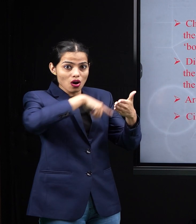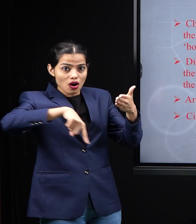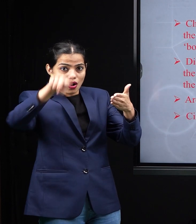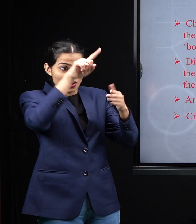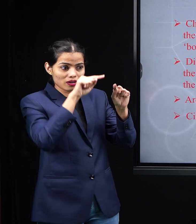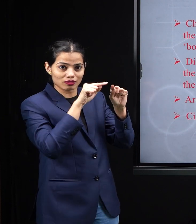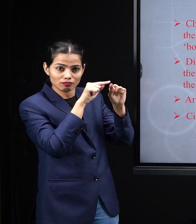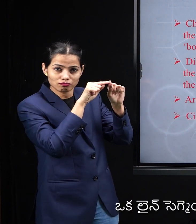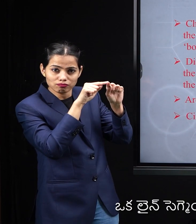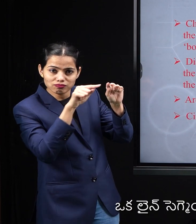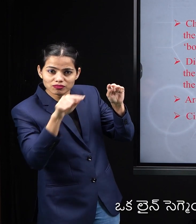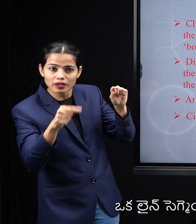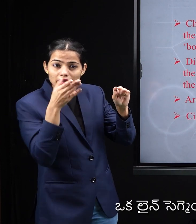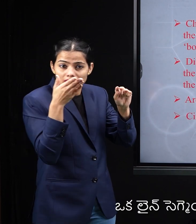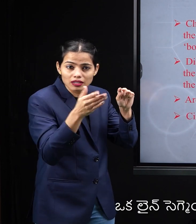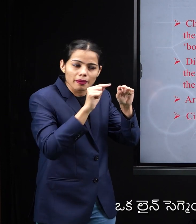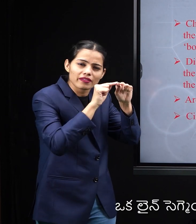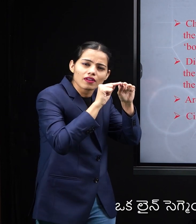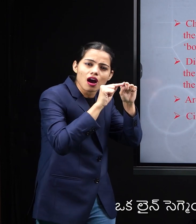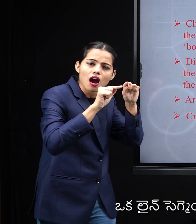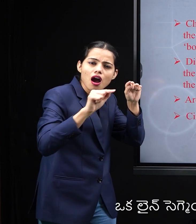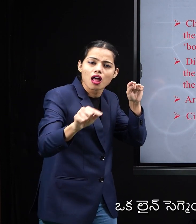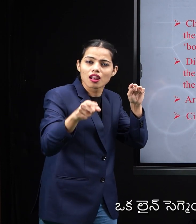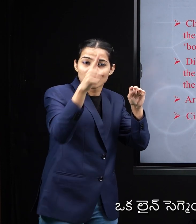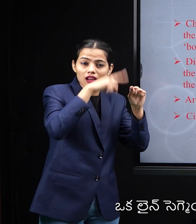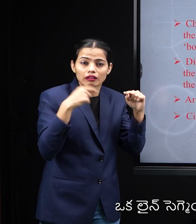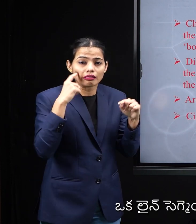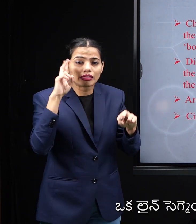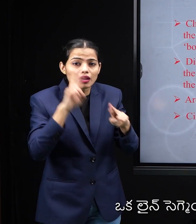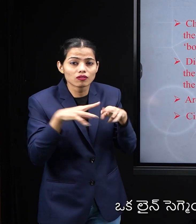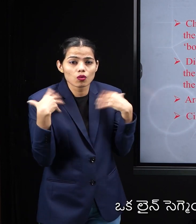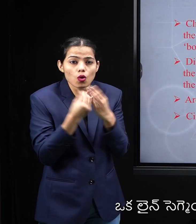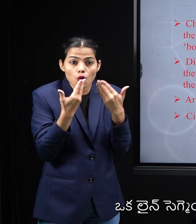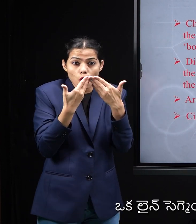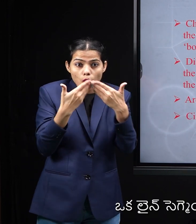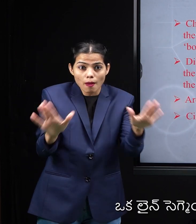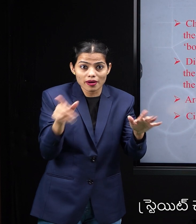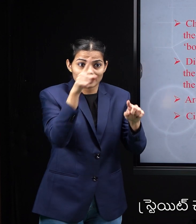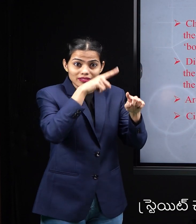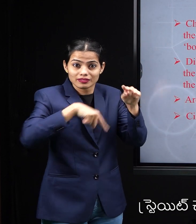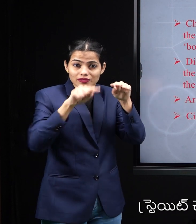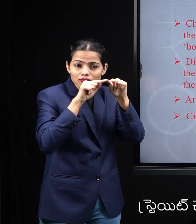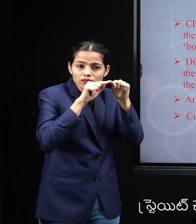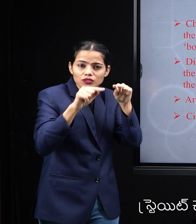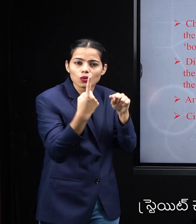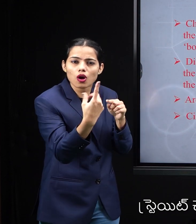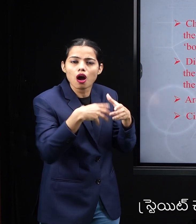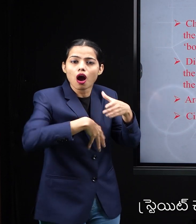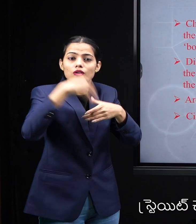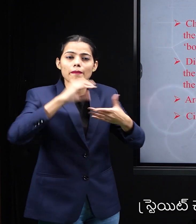చుట్టుకొలత ఒక లైన్ సెగ్మెంట్ చేయడానికి మనం దానిని తెరిచి స్ట్రైట్ చేస్తే అది